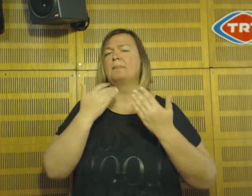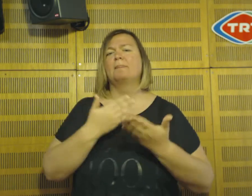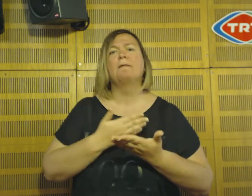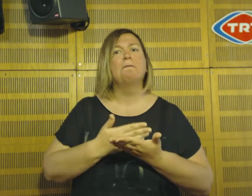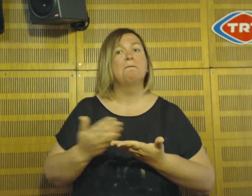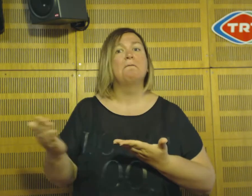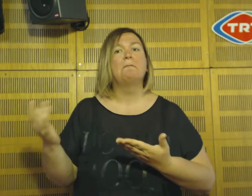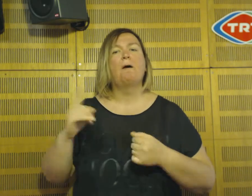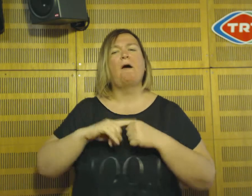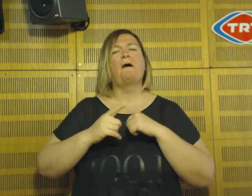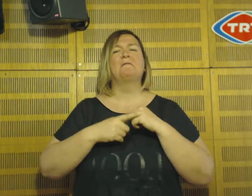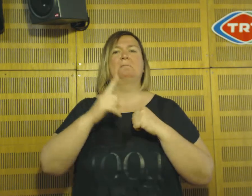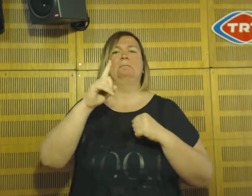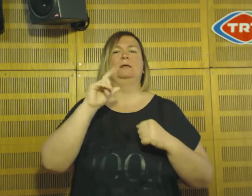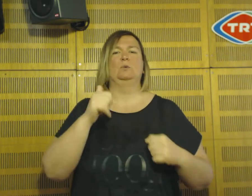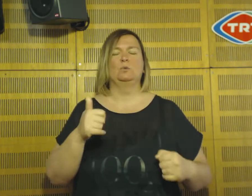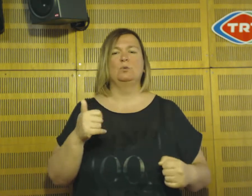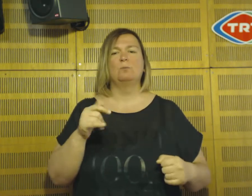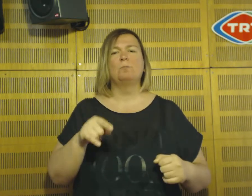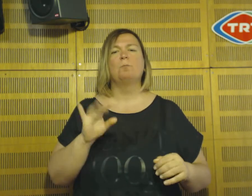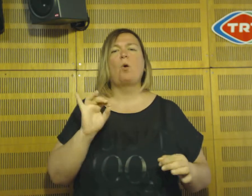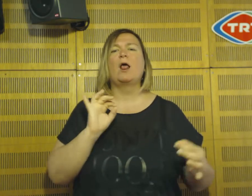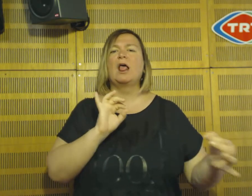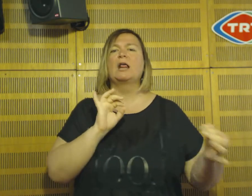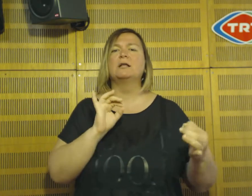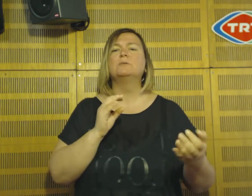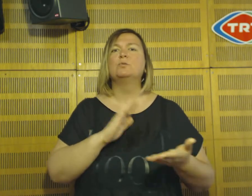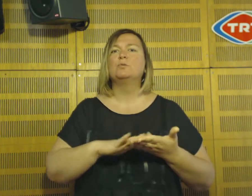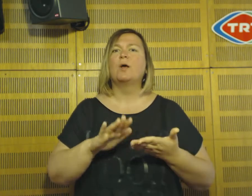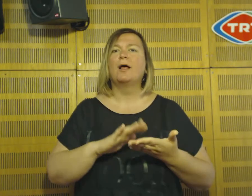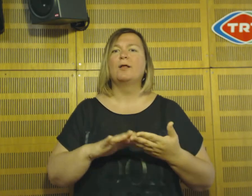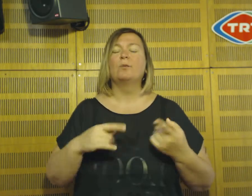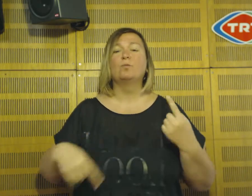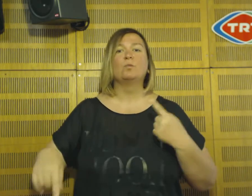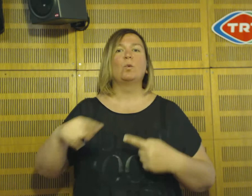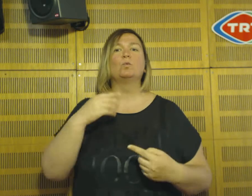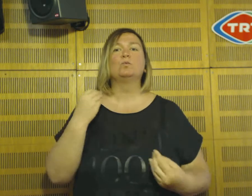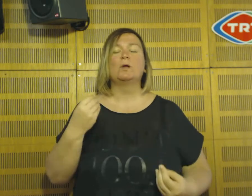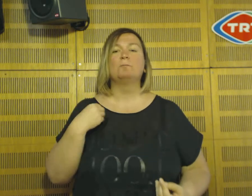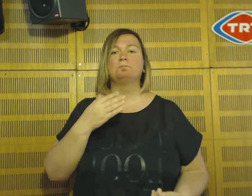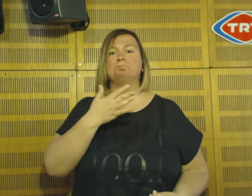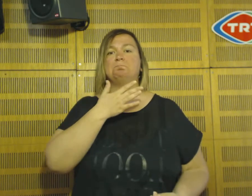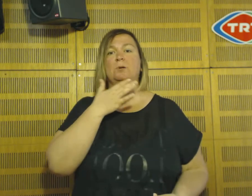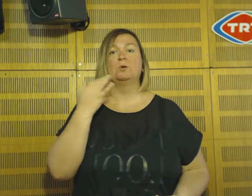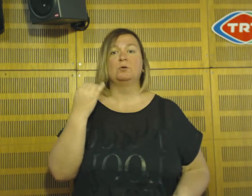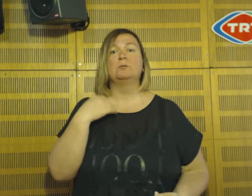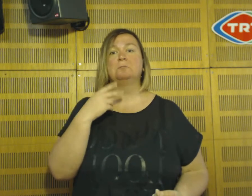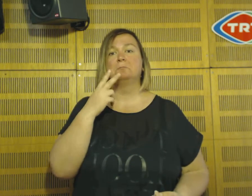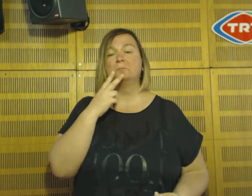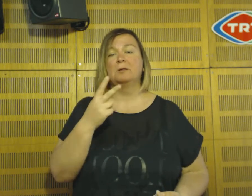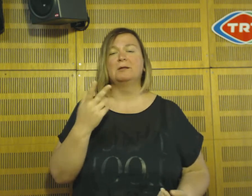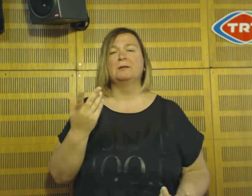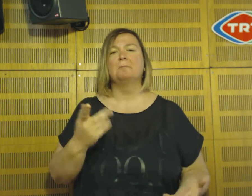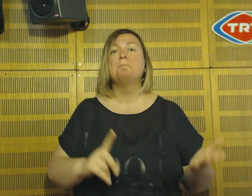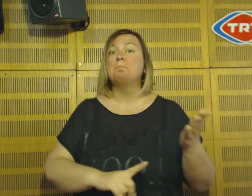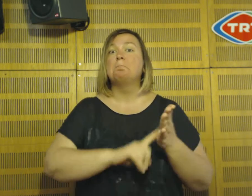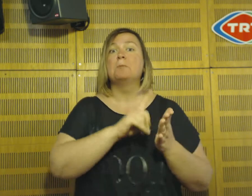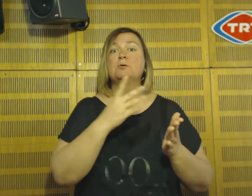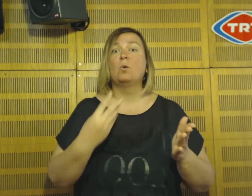ettirdiler haftanın bir günü ve böyle bir ilişki sağladık. Müthiş bir dönüş oldu bizim açımızdan baktığınızda ve başarılı da oldu.